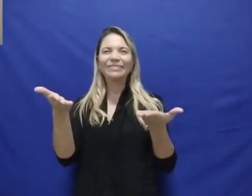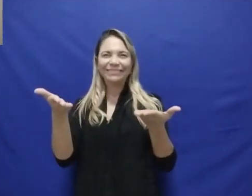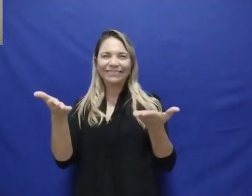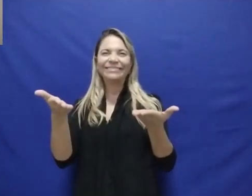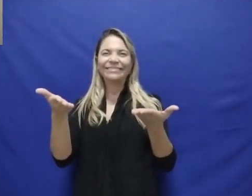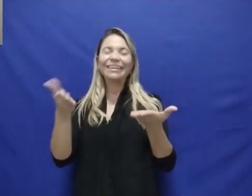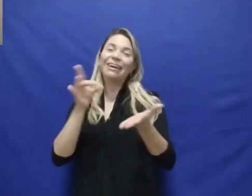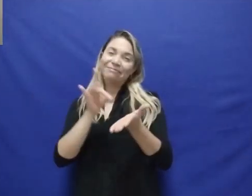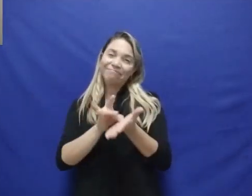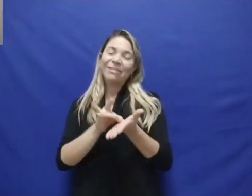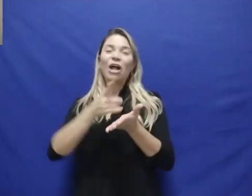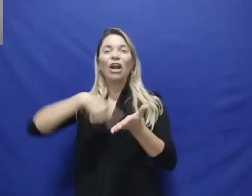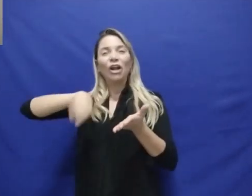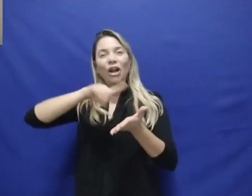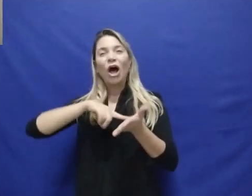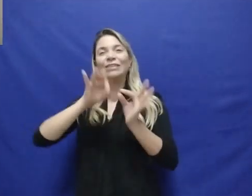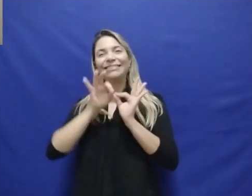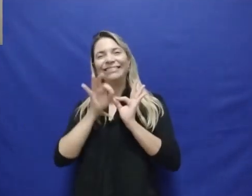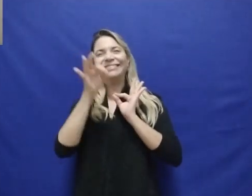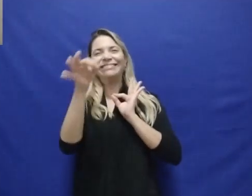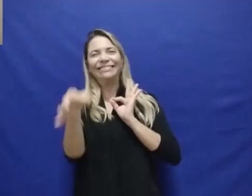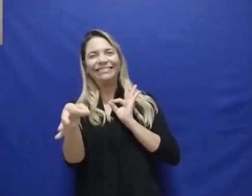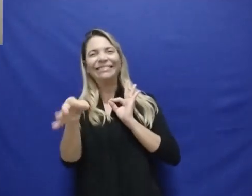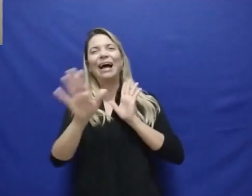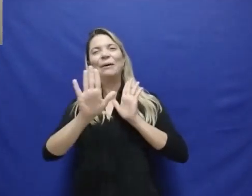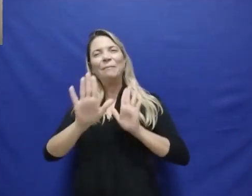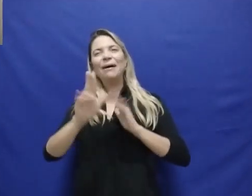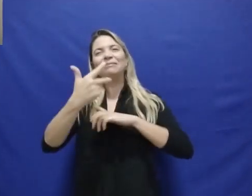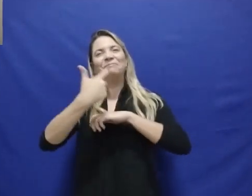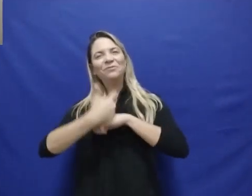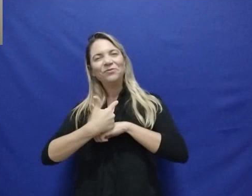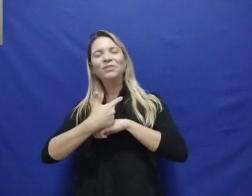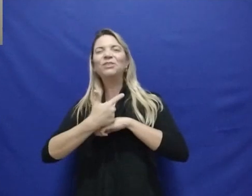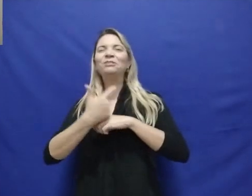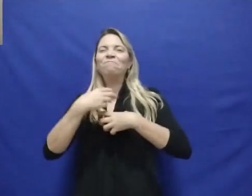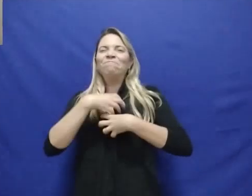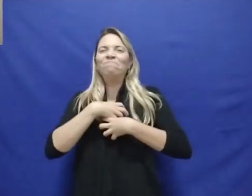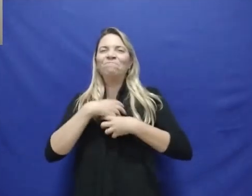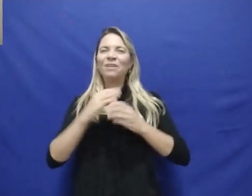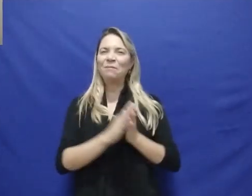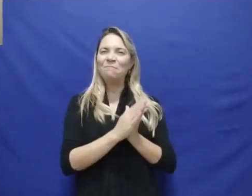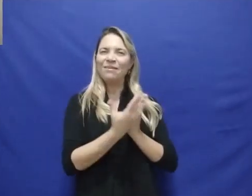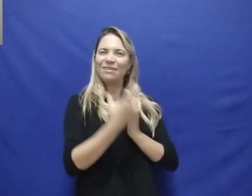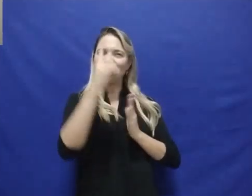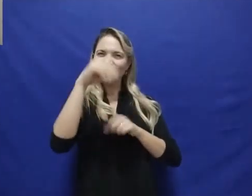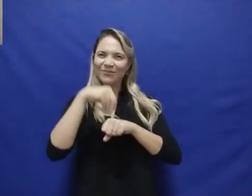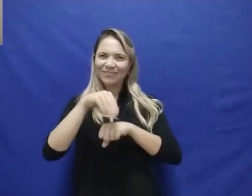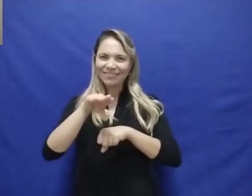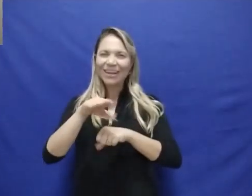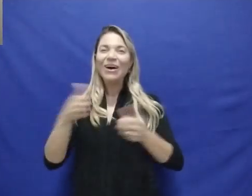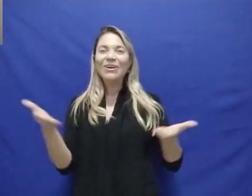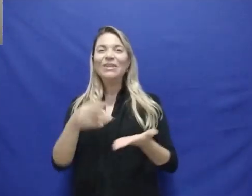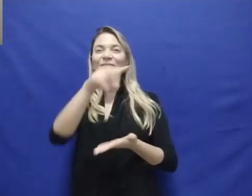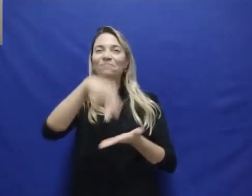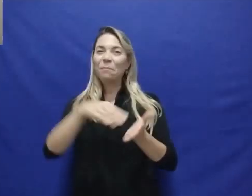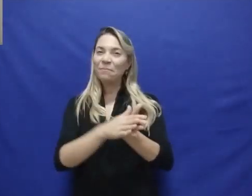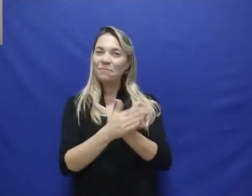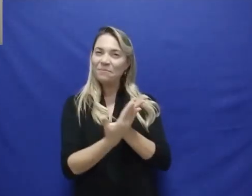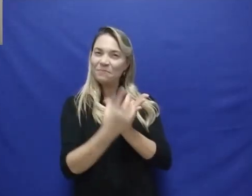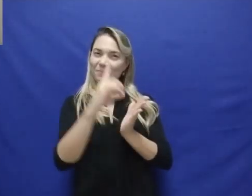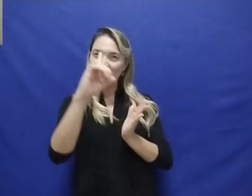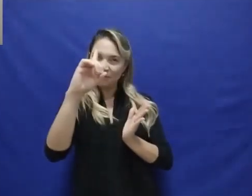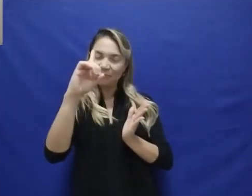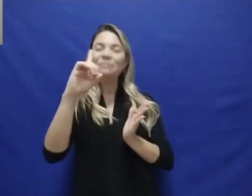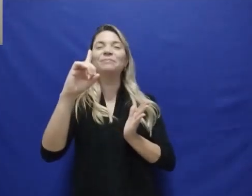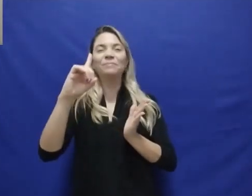virtualmente, em torno da Palavra de Deus, que nós vamos ler agora. Quero convidar você a abrir a sua Bíblia na segunda epístola do